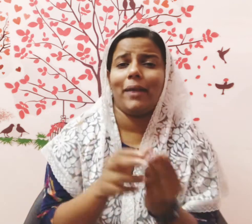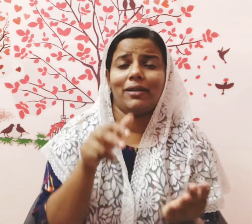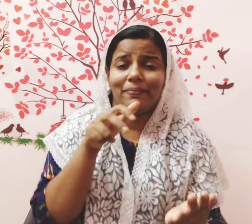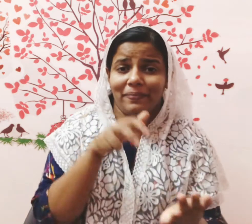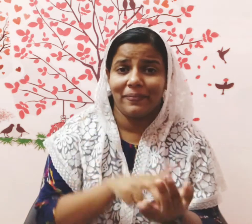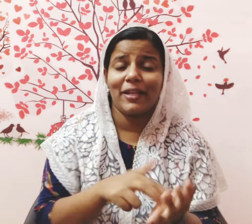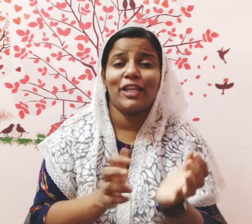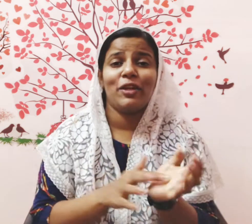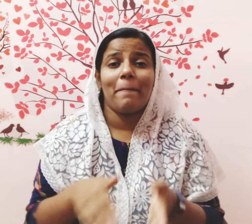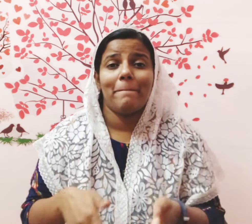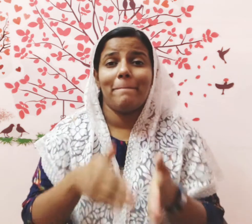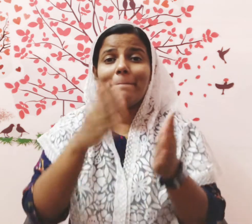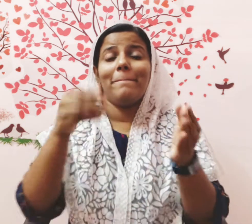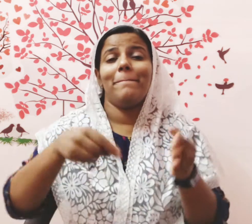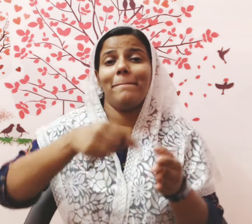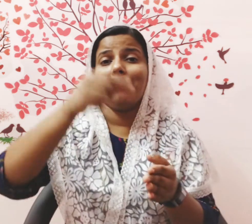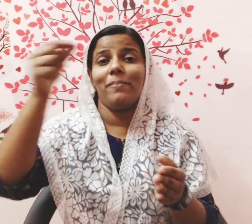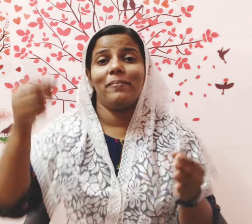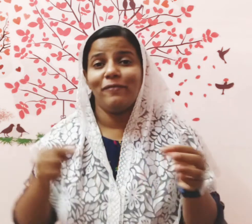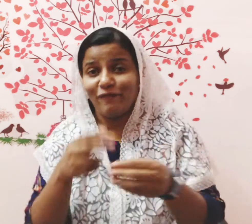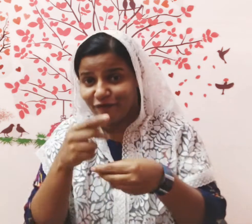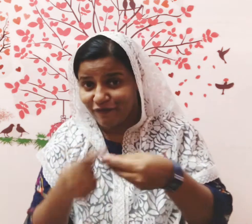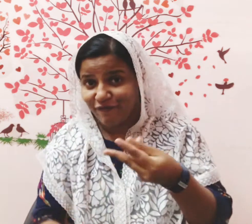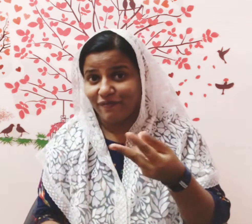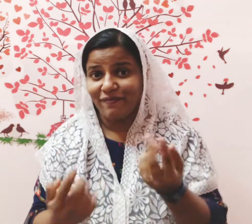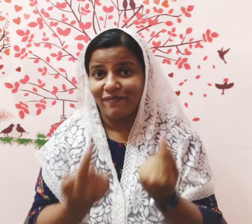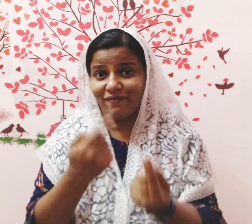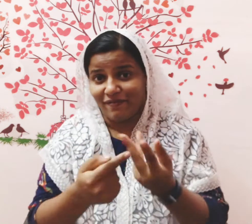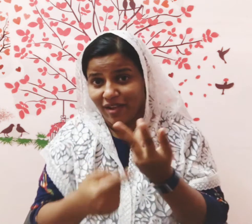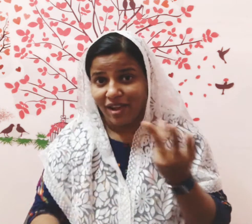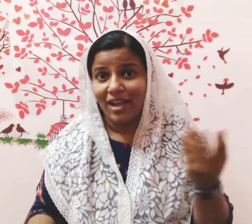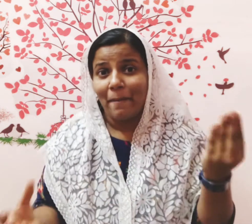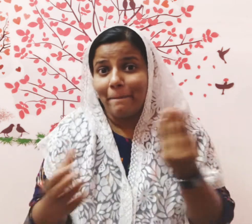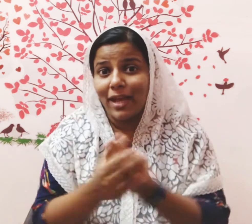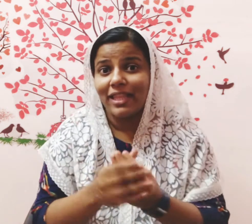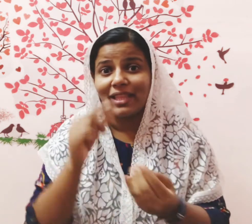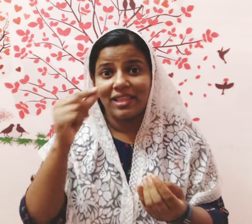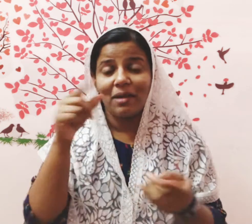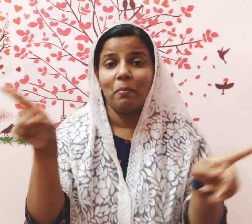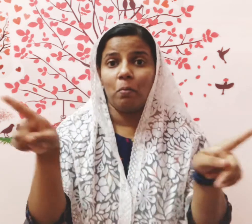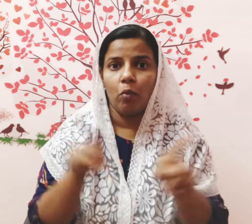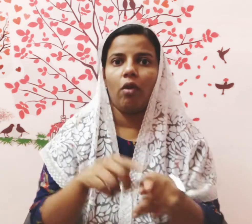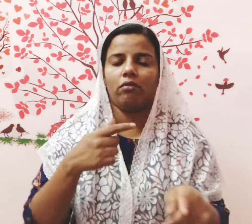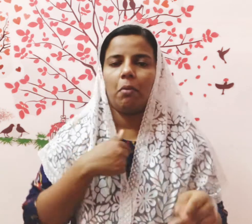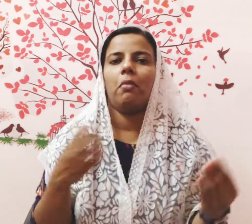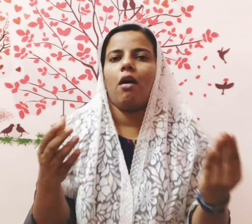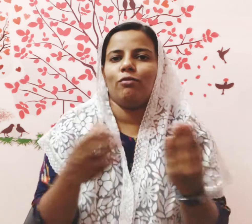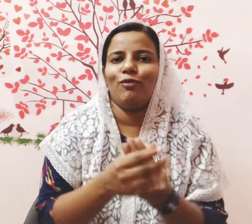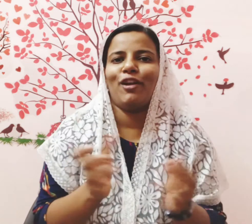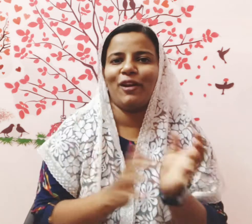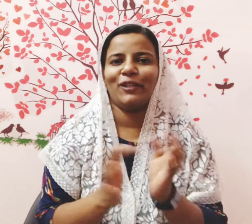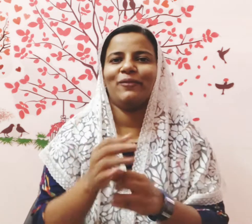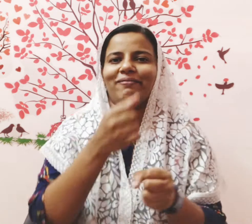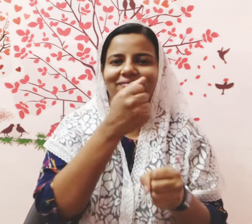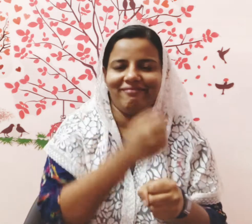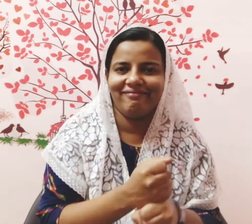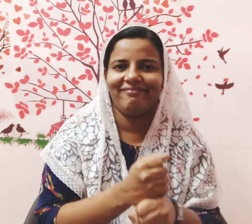ആ വള്ളിയോട് ചേർന്നിരിക്കുക. വള്ളിയോട് ചേർന്നിരിക്കുന്നതോറും അവൻ കൊമ്പുകൾ ഫലം പുറപ്പെടുവിച്ചു കൊണ്ടേയിരിക്കും. വള്ളിയോട്